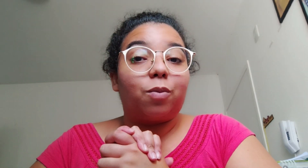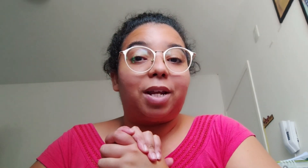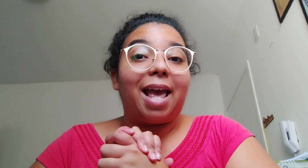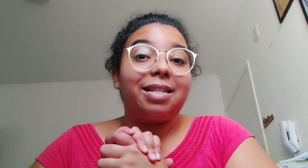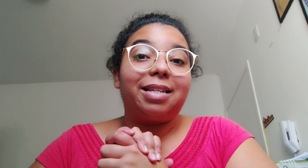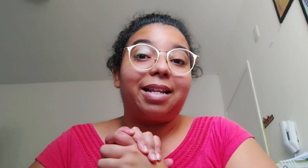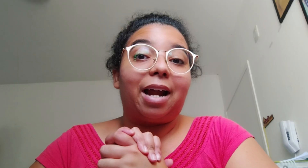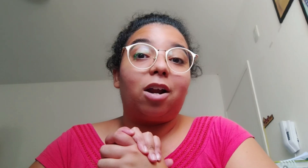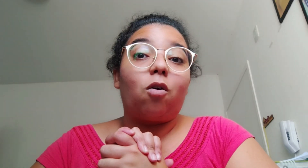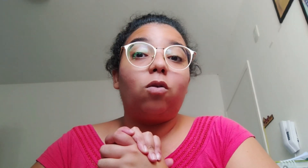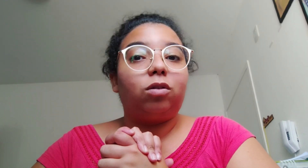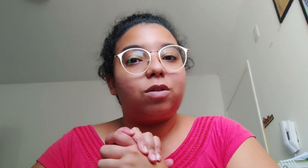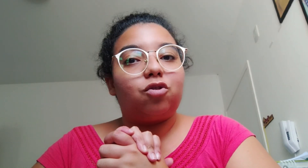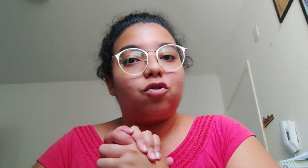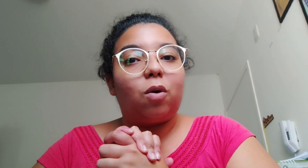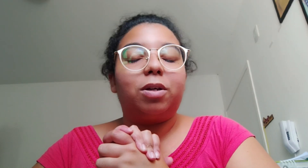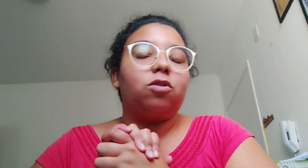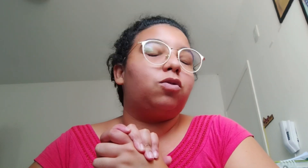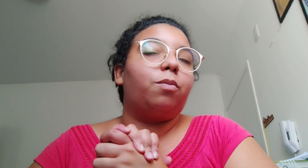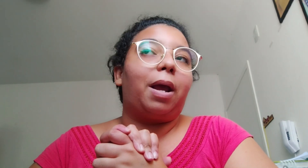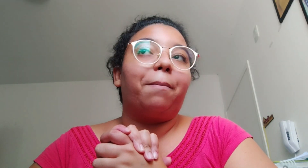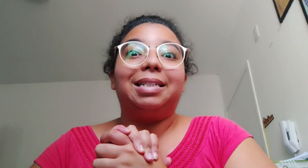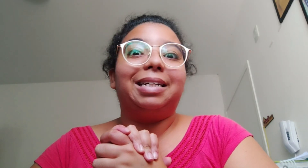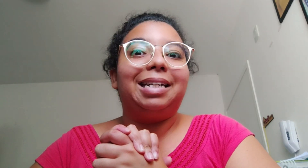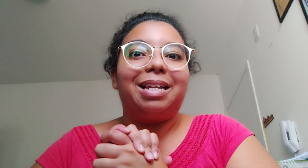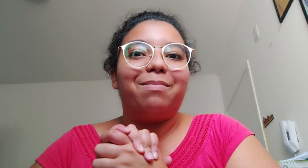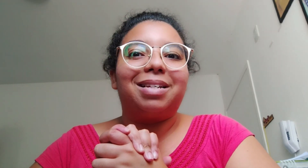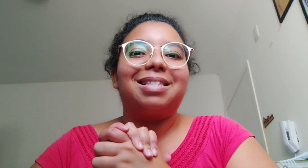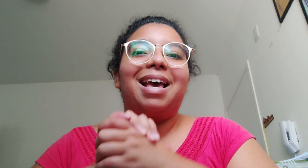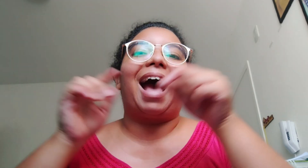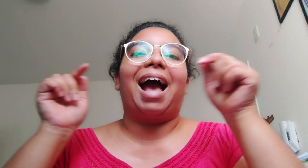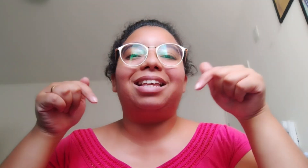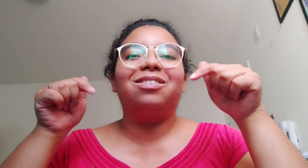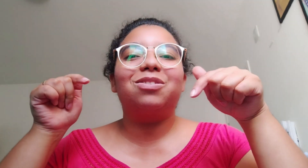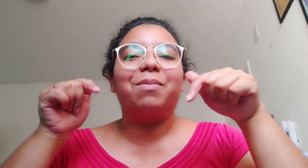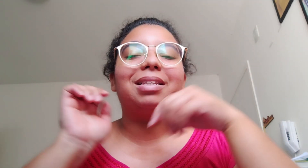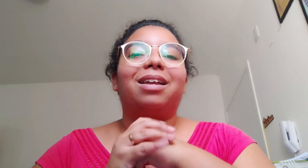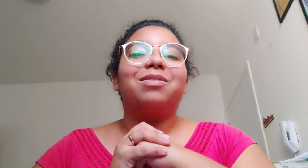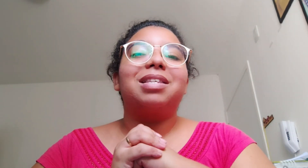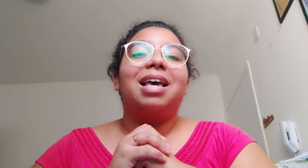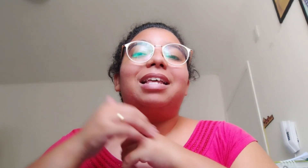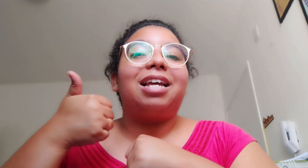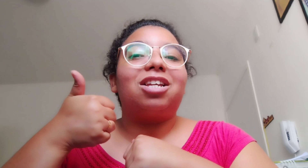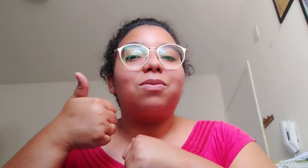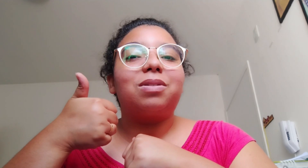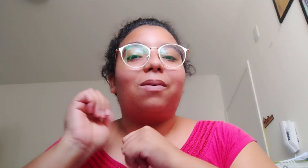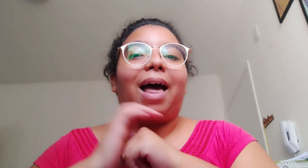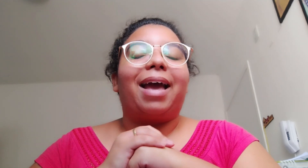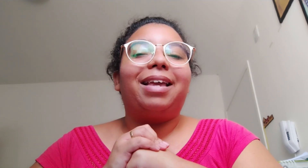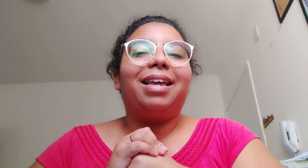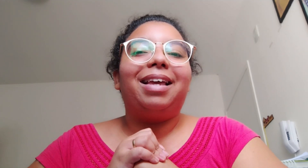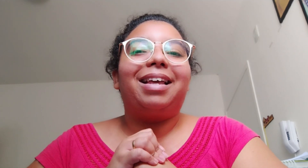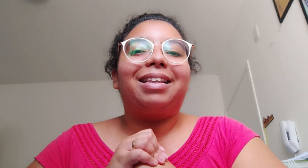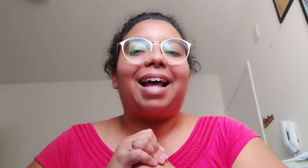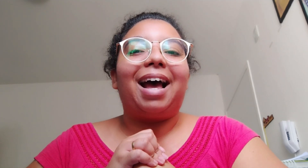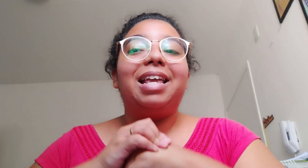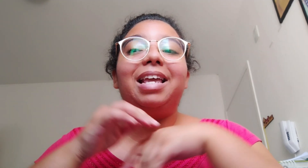sobre ensinar outros idiomas ou sobre aprender Libras aqui nos comentários. Deixa o seu like, tá? E